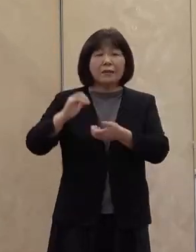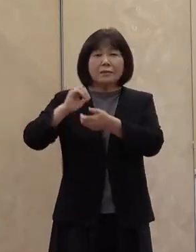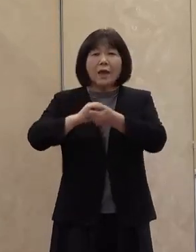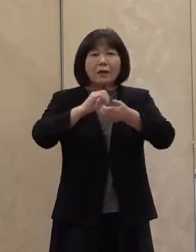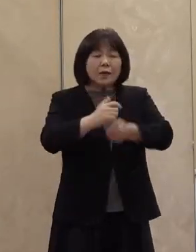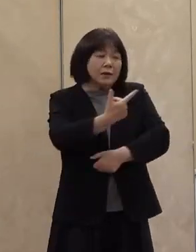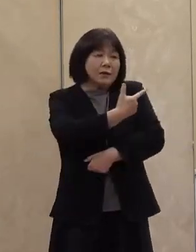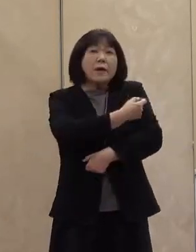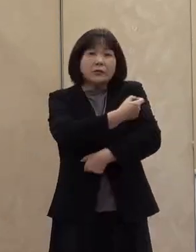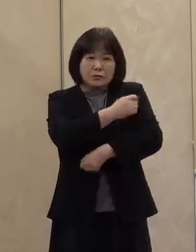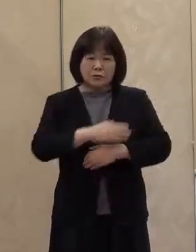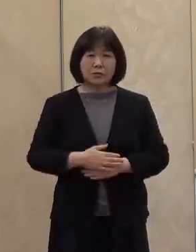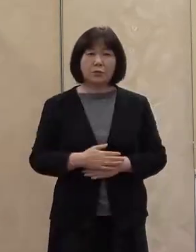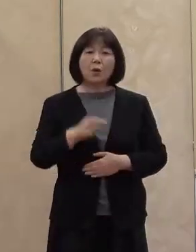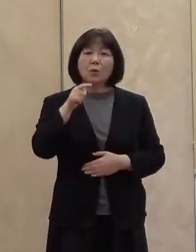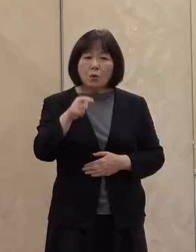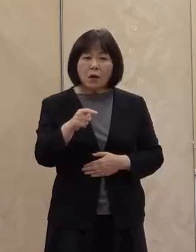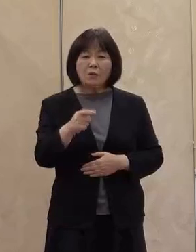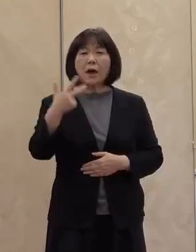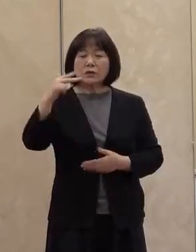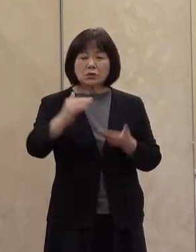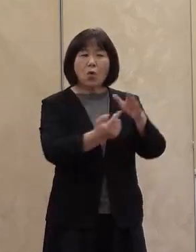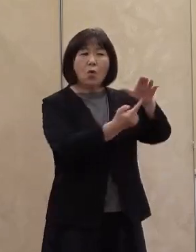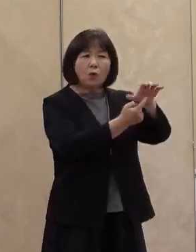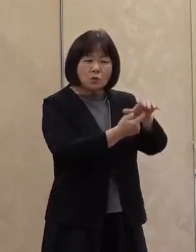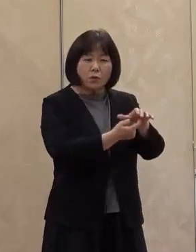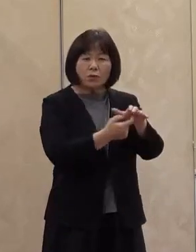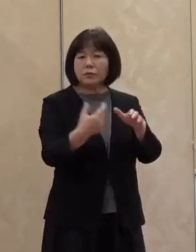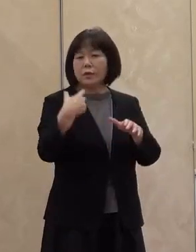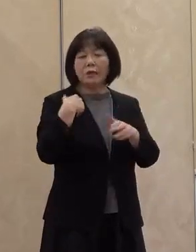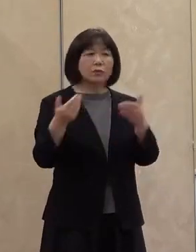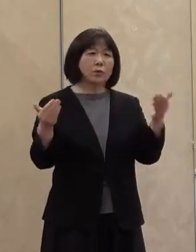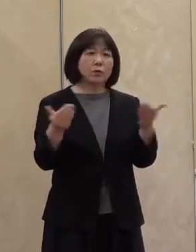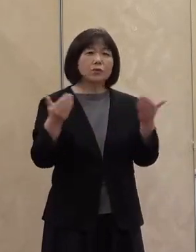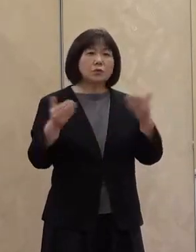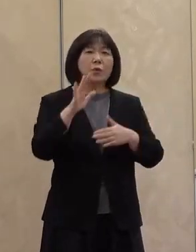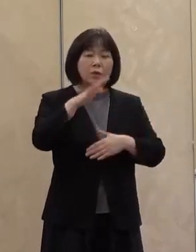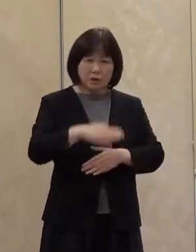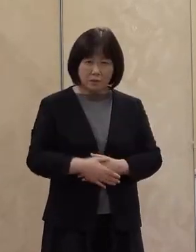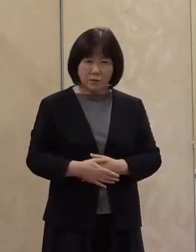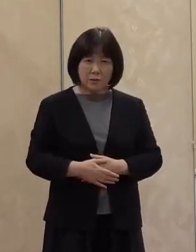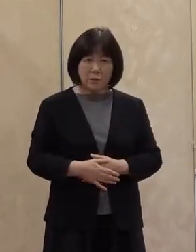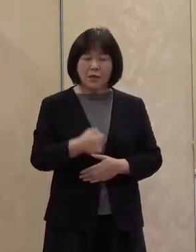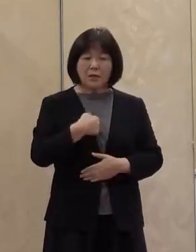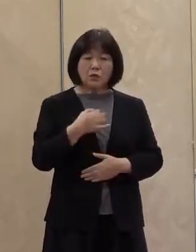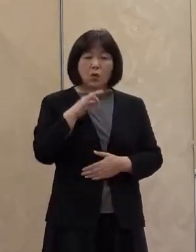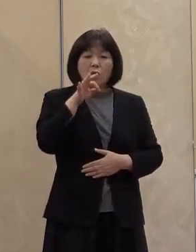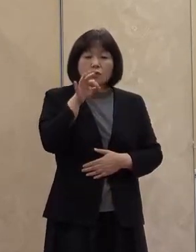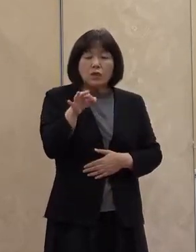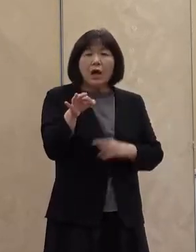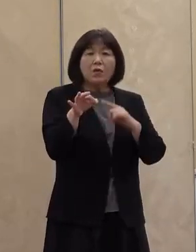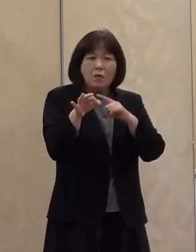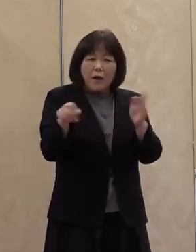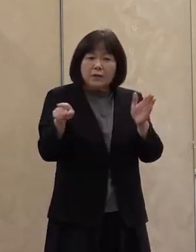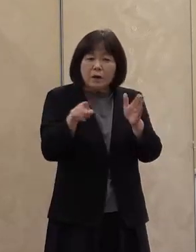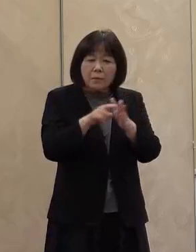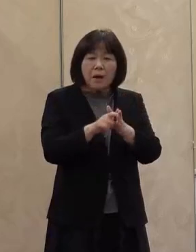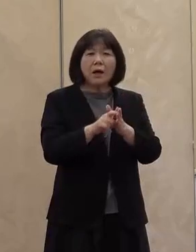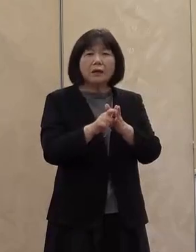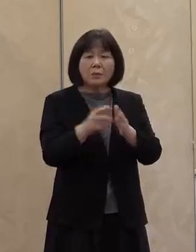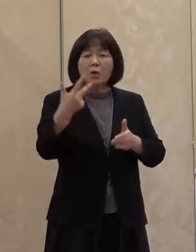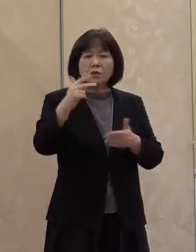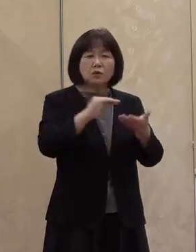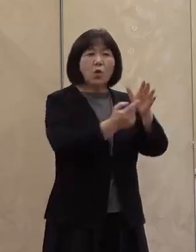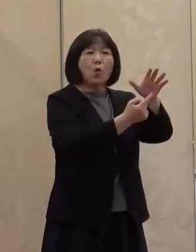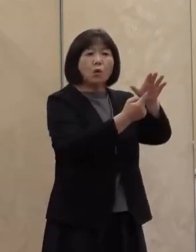でこれは市町村事業です。ですので市町村がそもそもこの自己負担分をこれまでも負担補